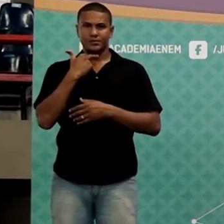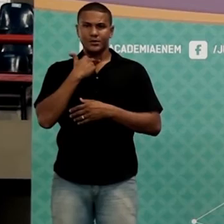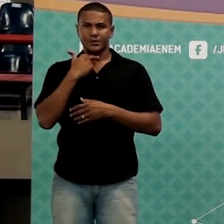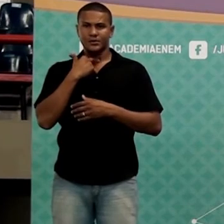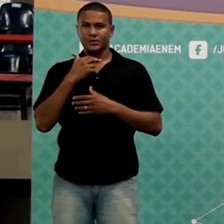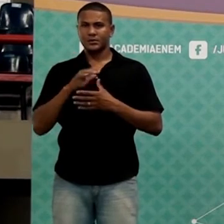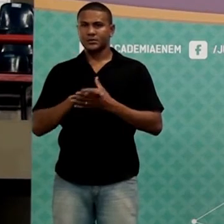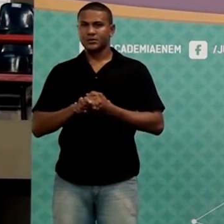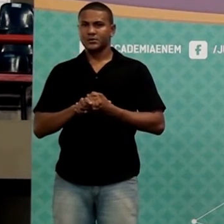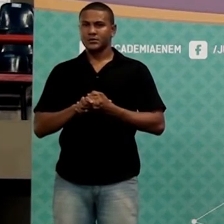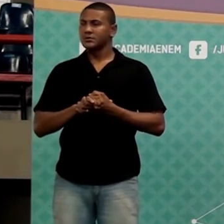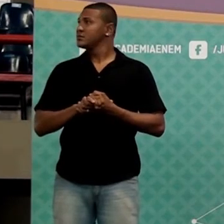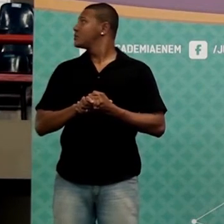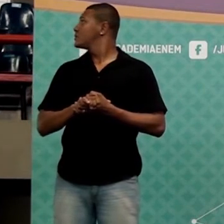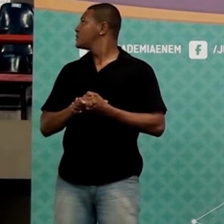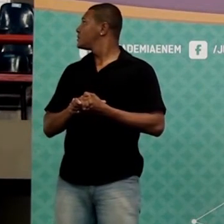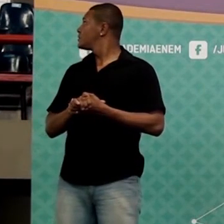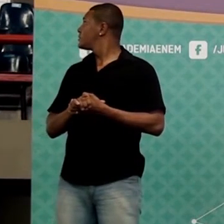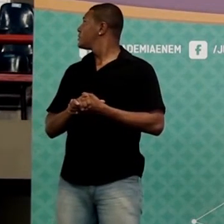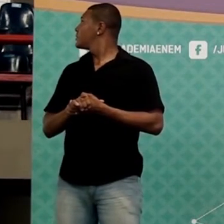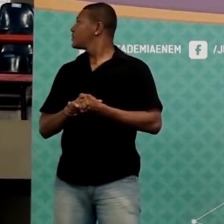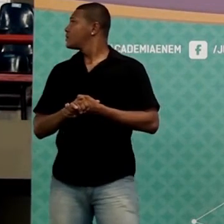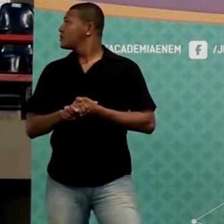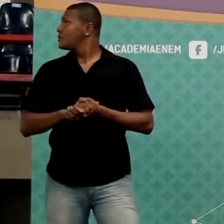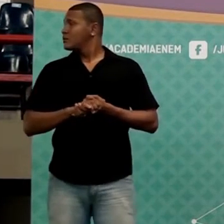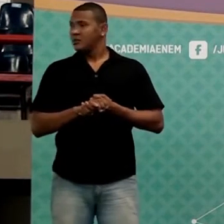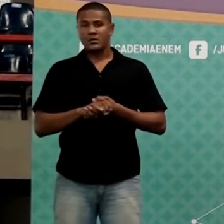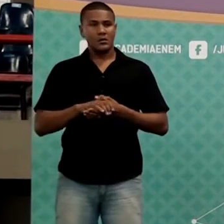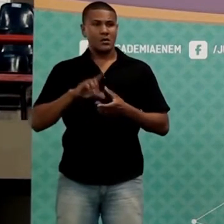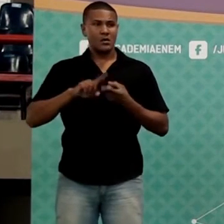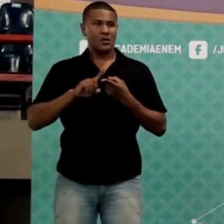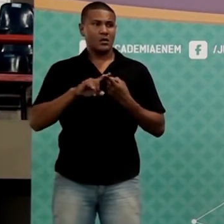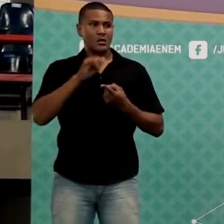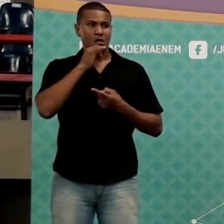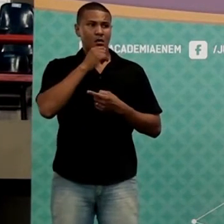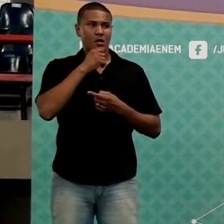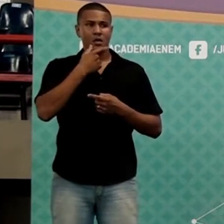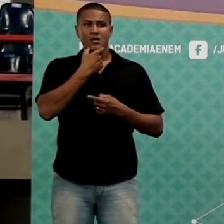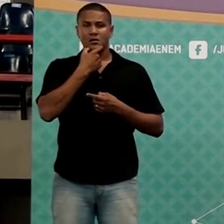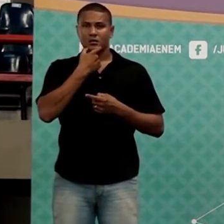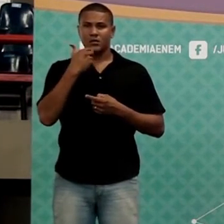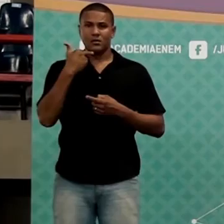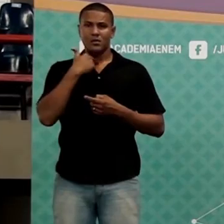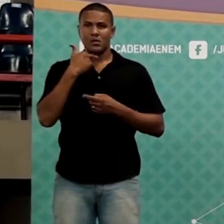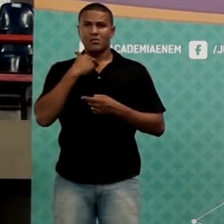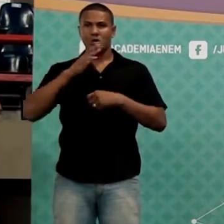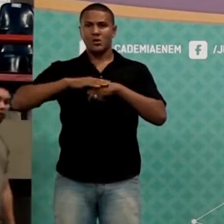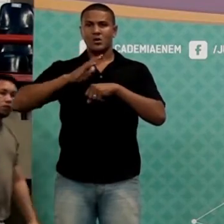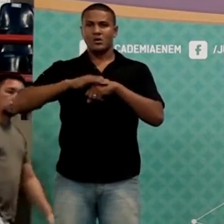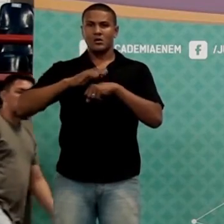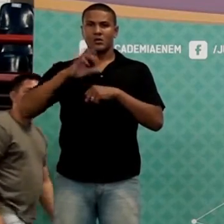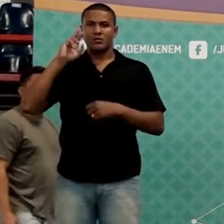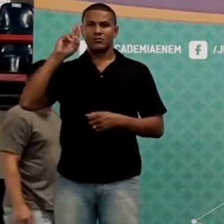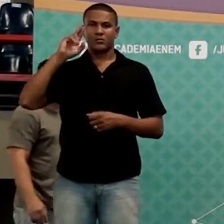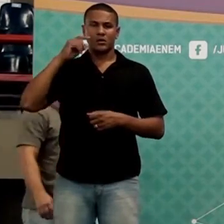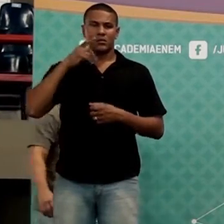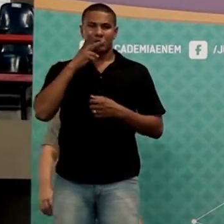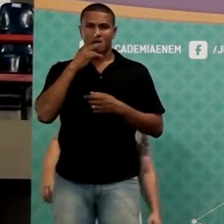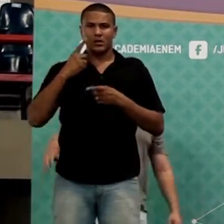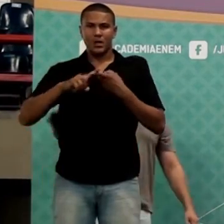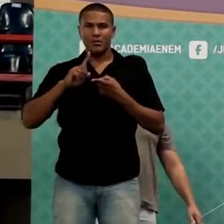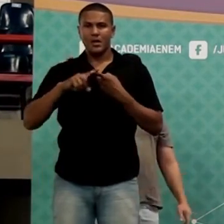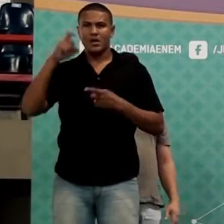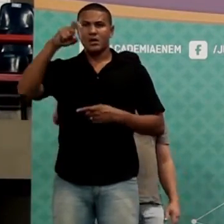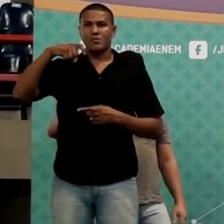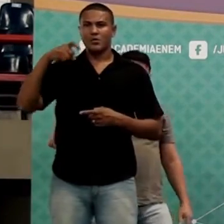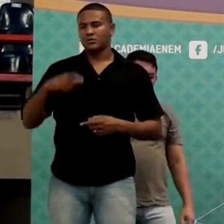É absolutismo, mas na Inglaterra ele não pode declarar guerra porque quer e não pode criar impostos sem